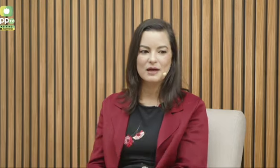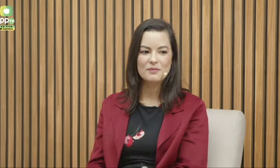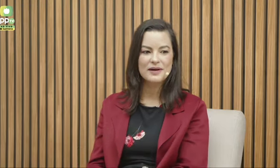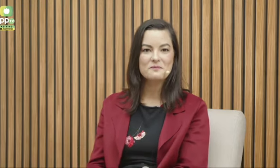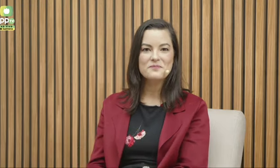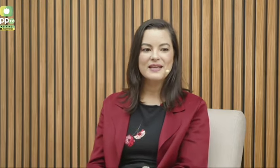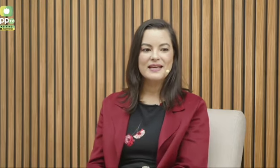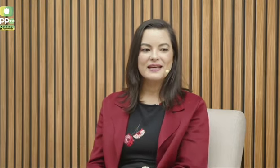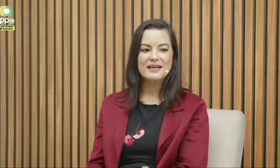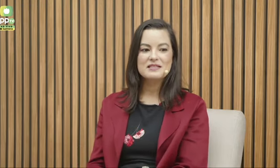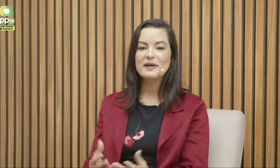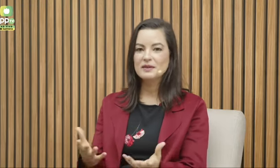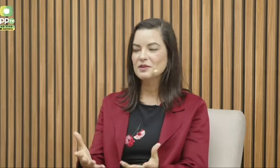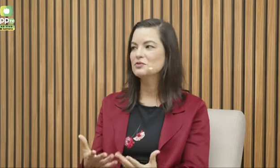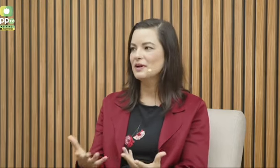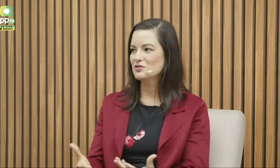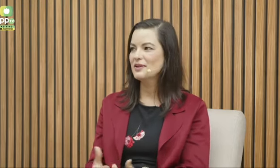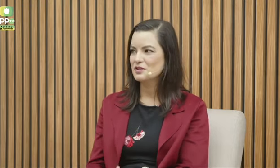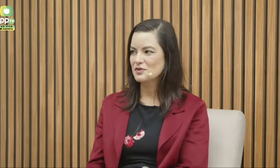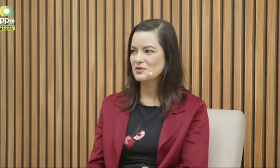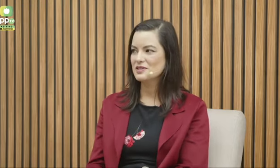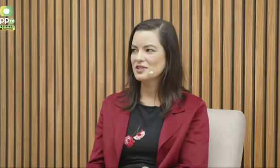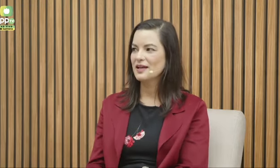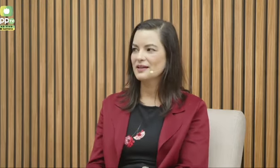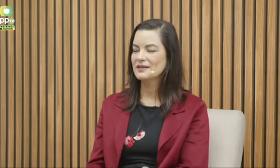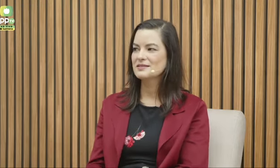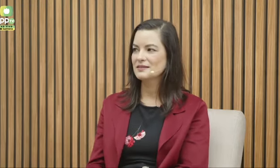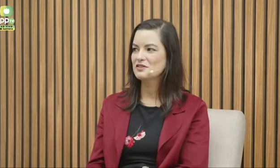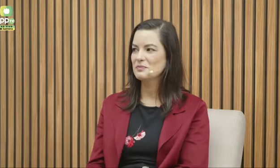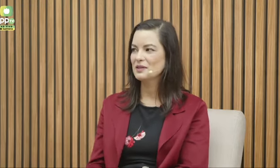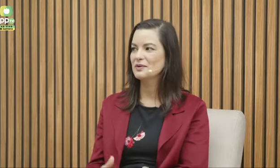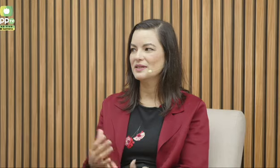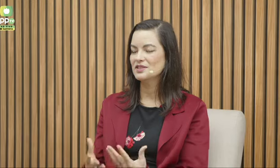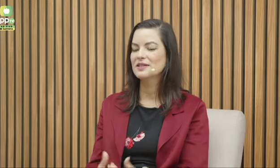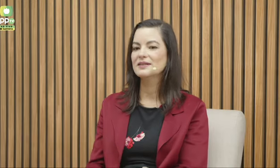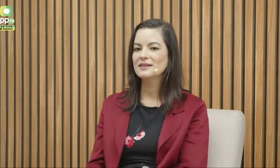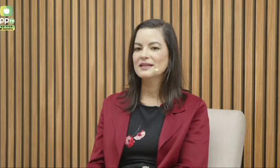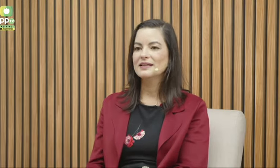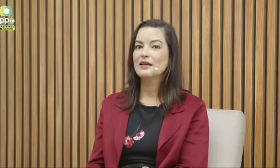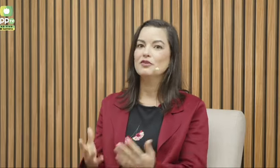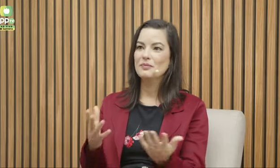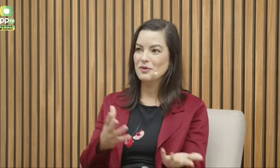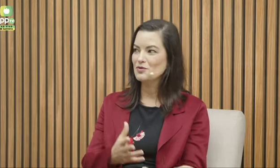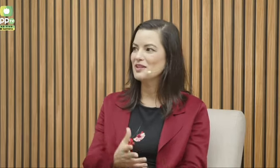dar esse parâmetro, ajudar as pessoas a chegarem nesse entendimento aí de que para onde